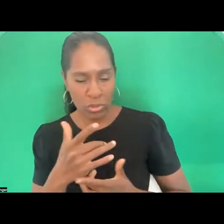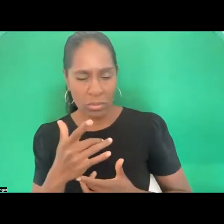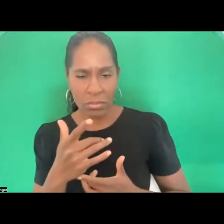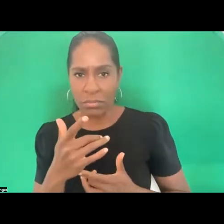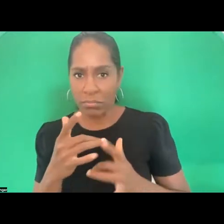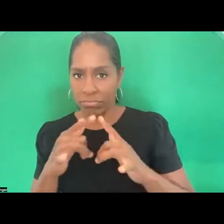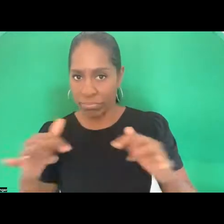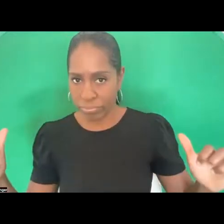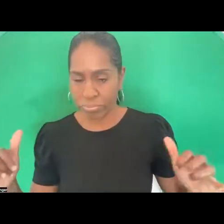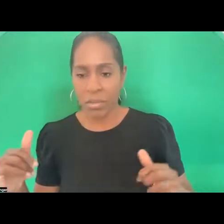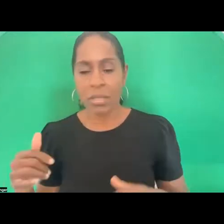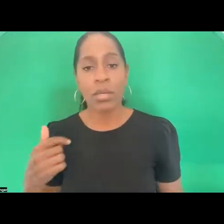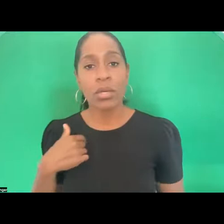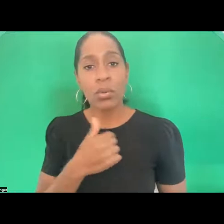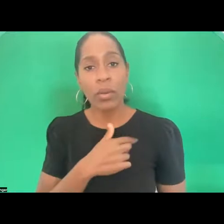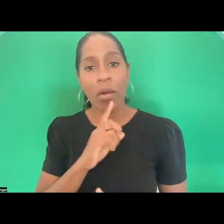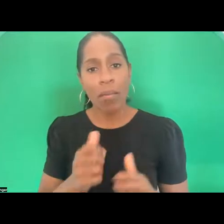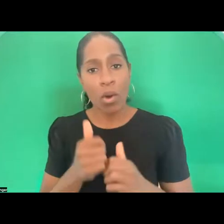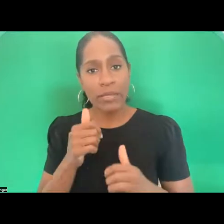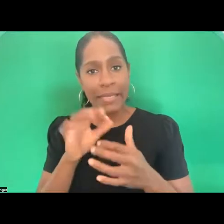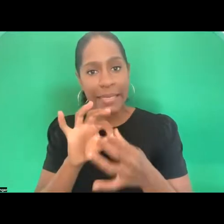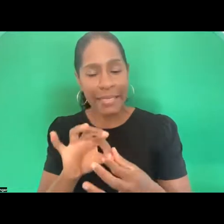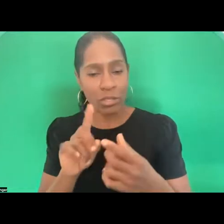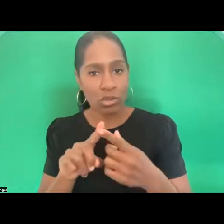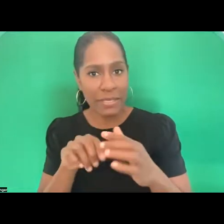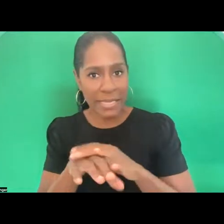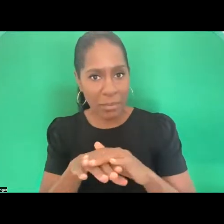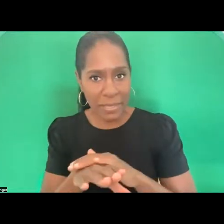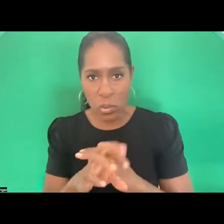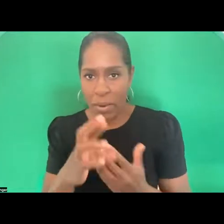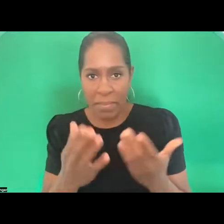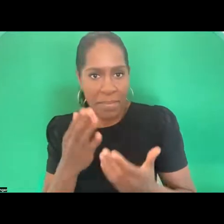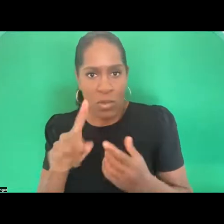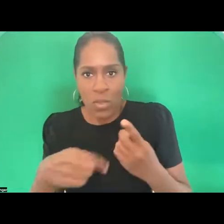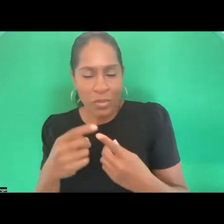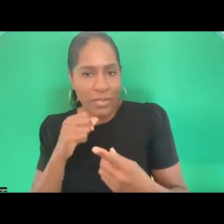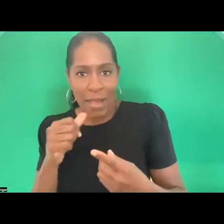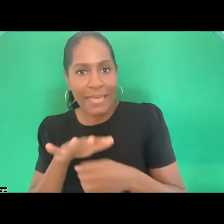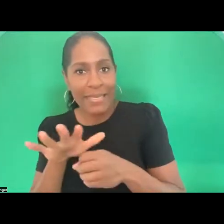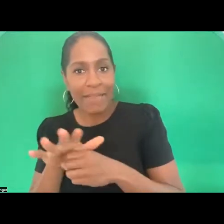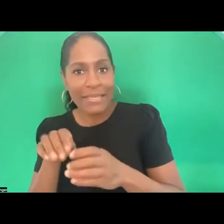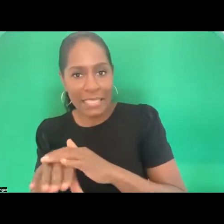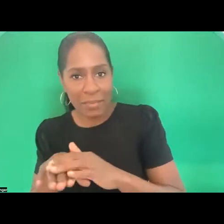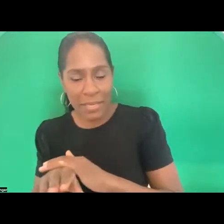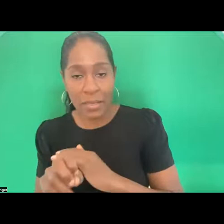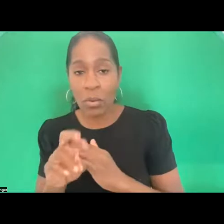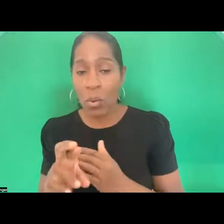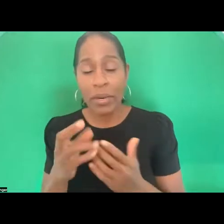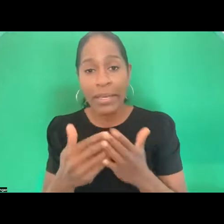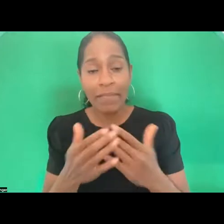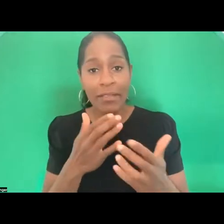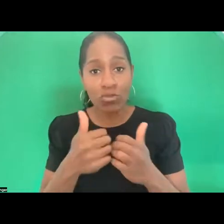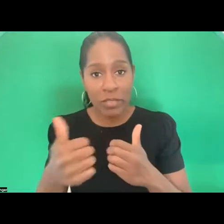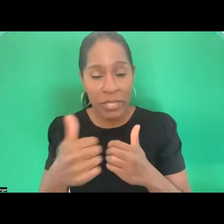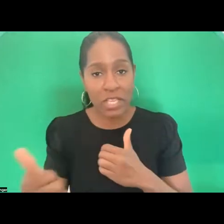comunitaria estamos más conectados a la accesibilidad o falta de esta y a veces Es la falta de